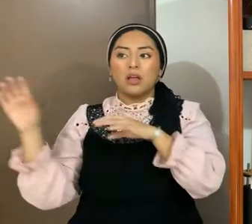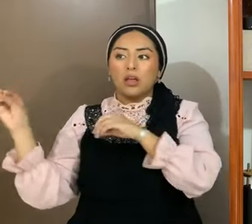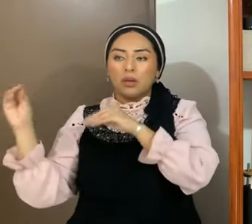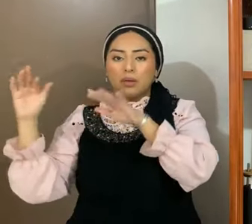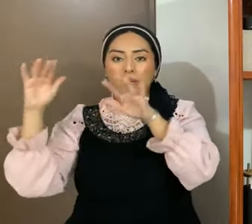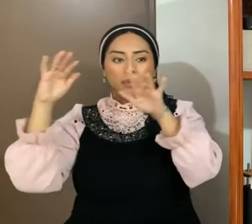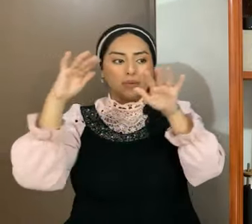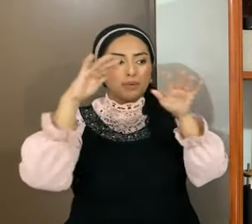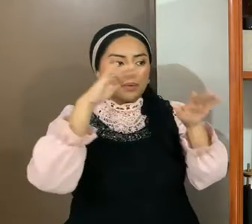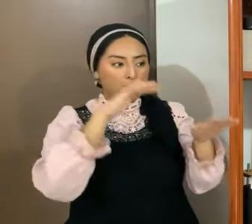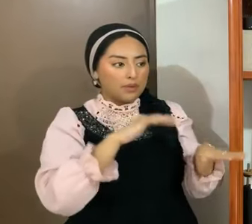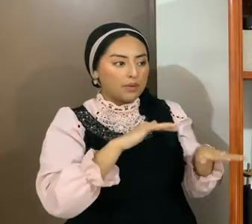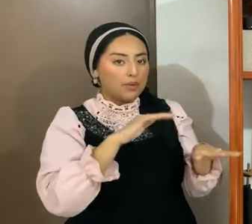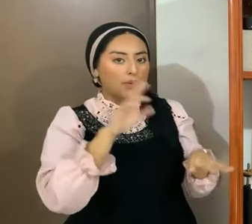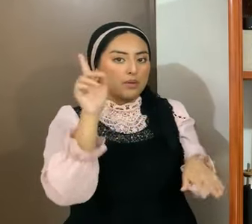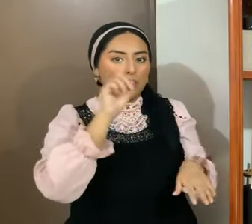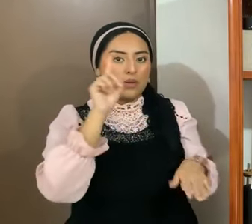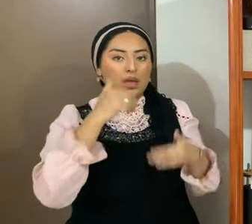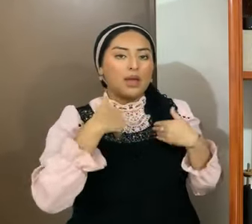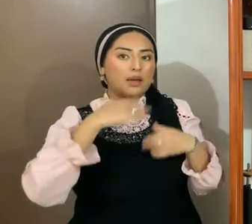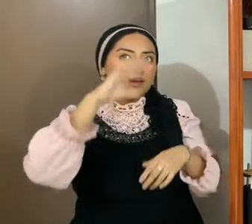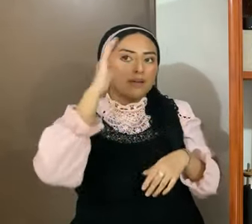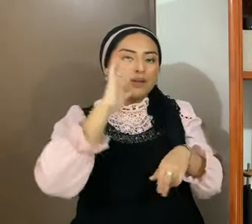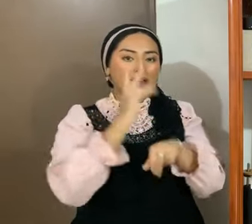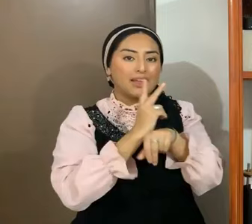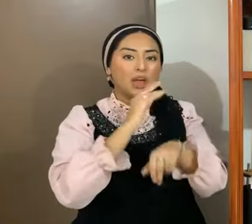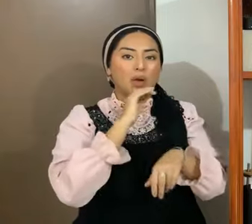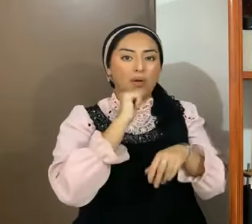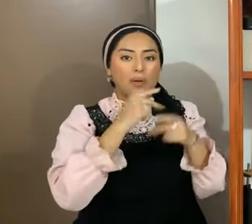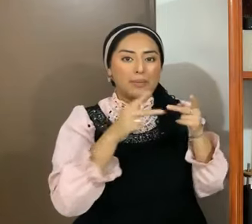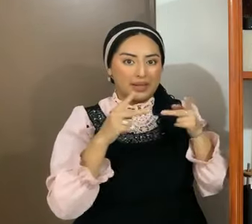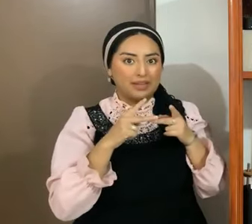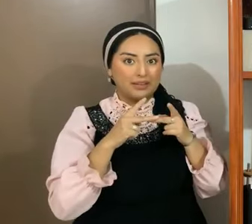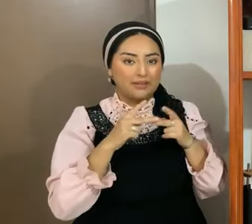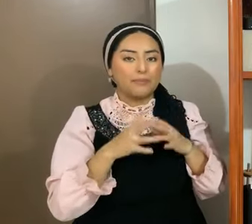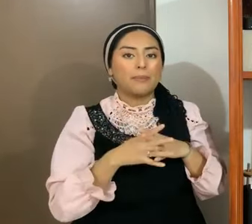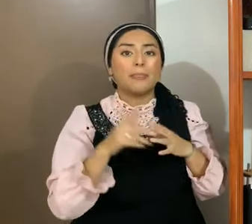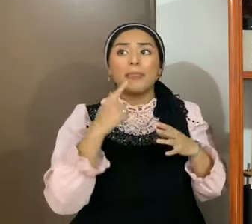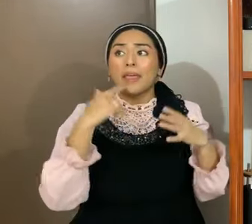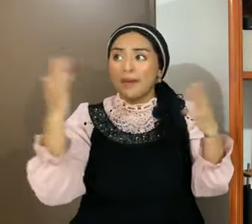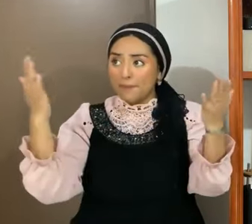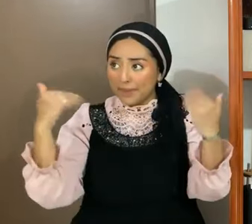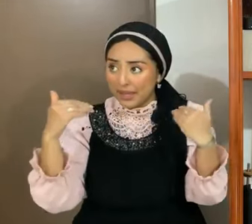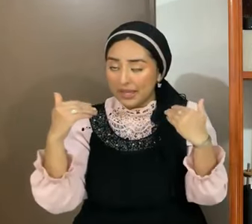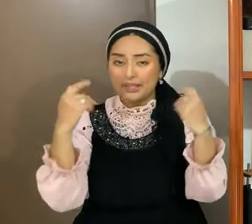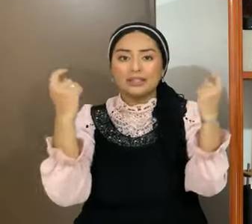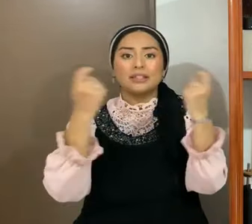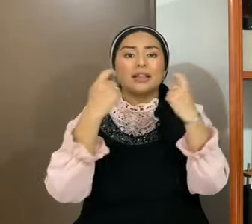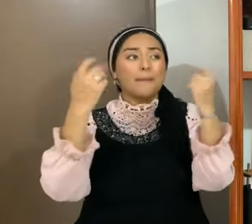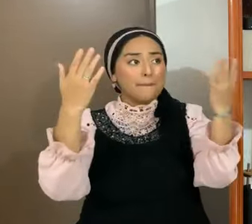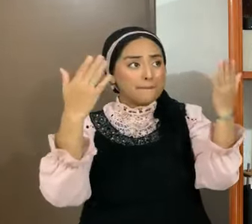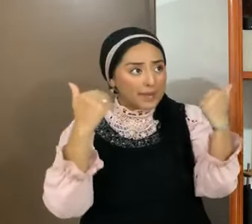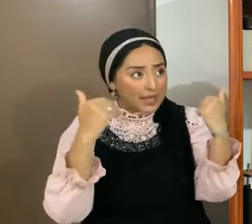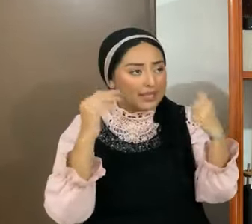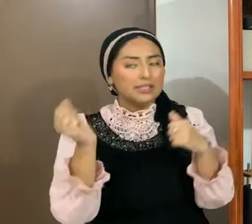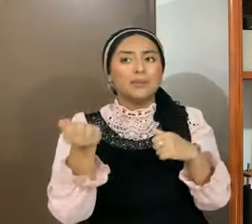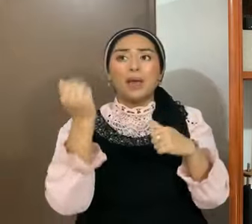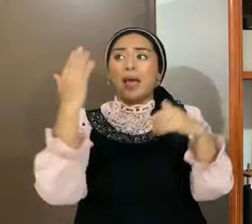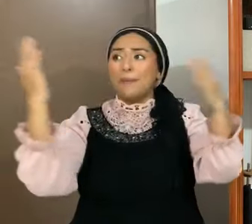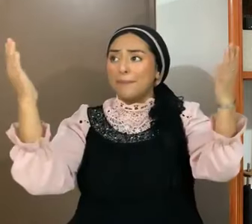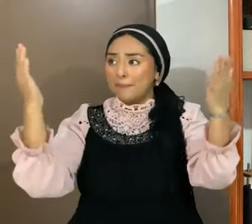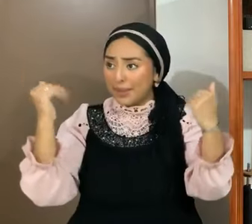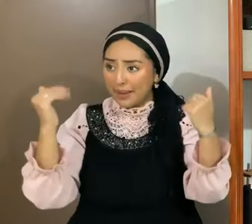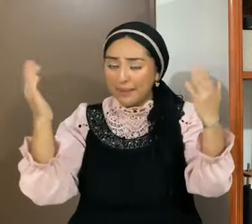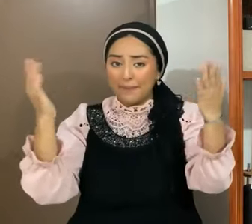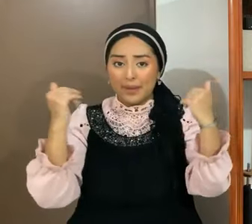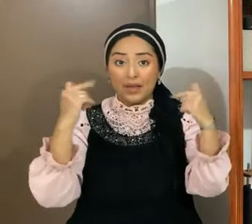a donde estaba la Keilah, al edificio anterior. Vengan a las fiestas, vengan a Shabbat, vengan. Y